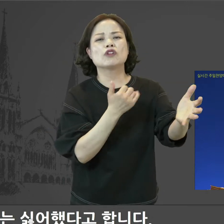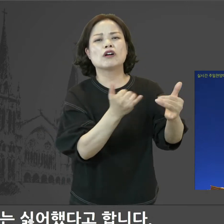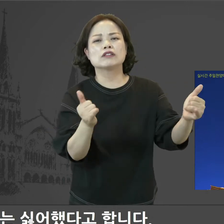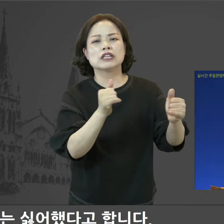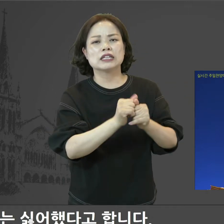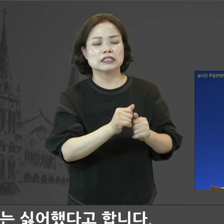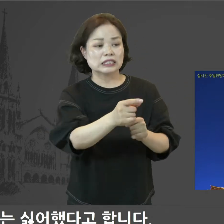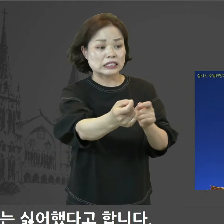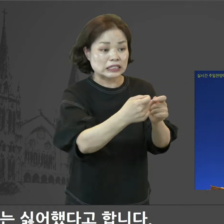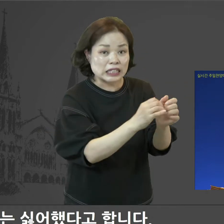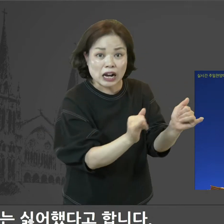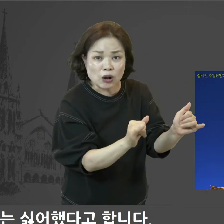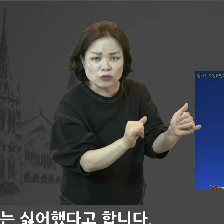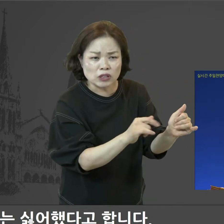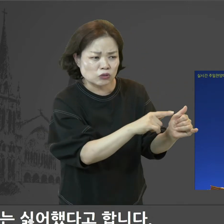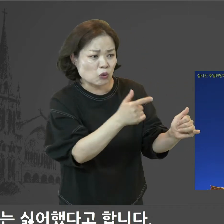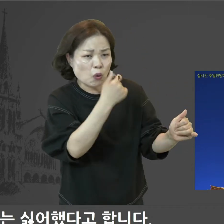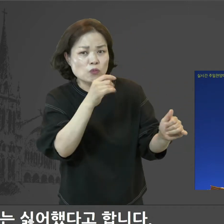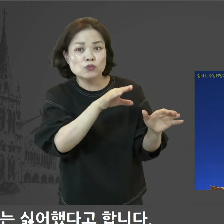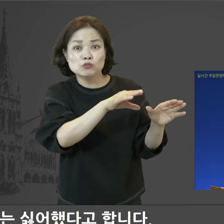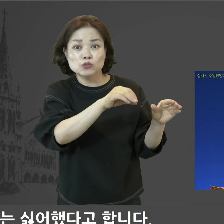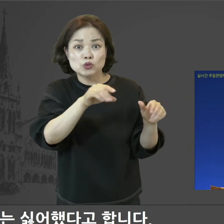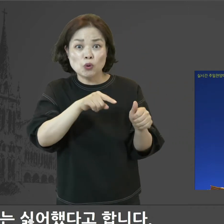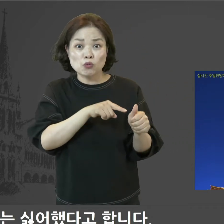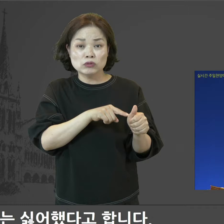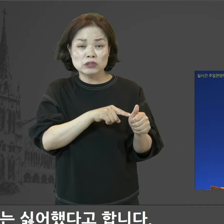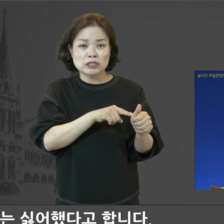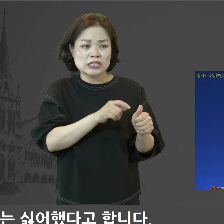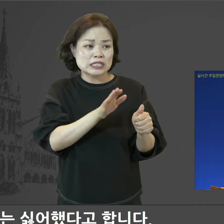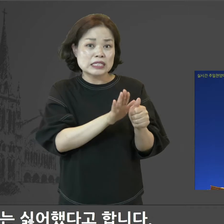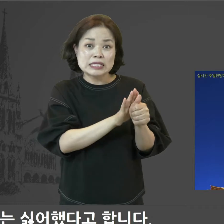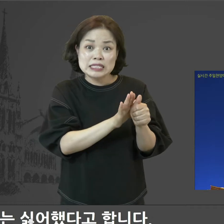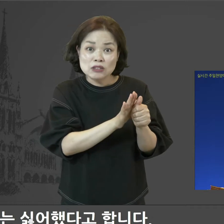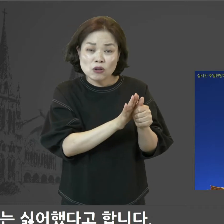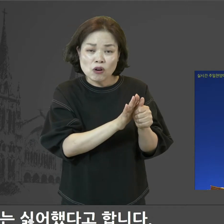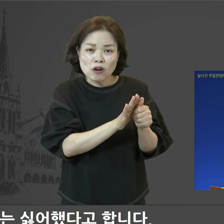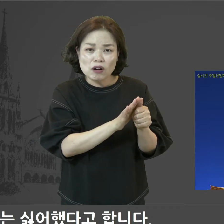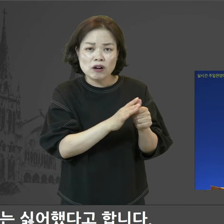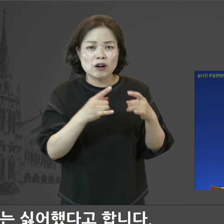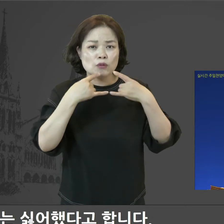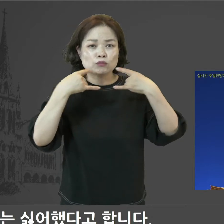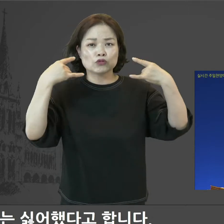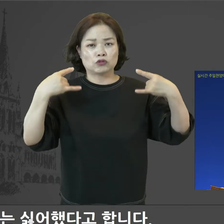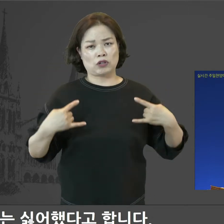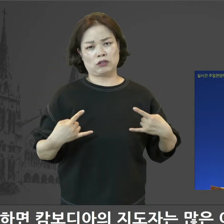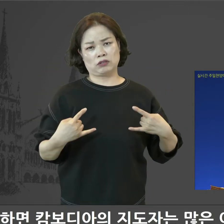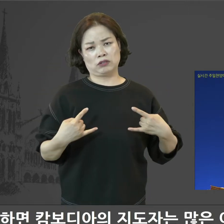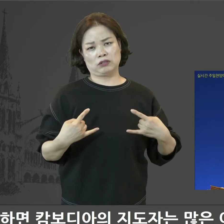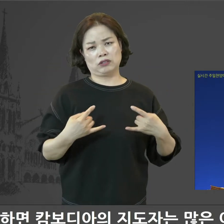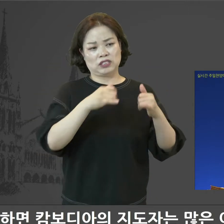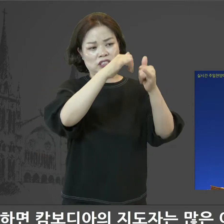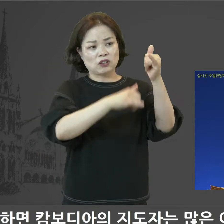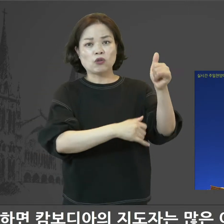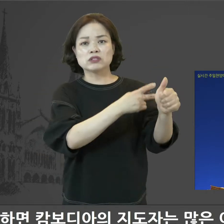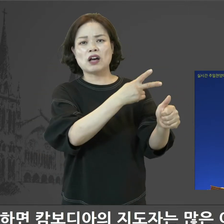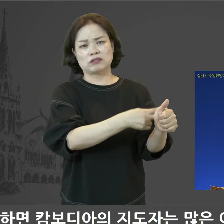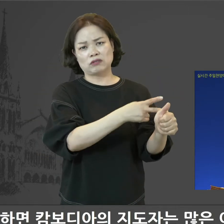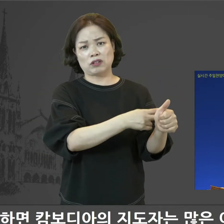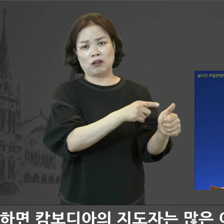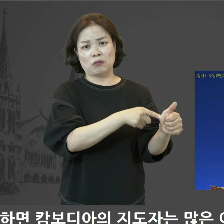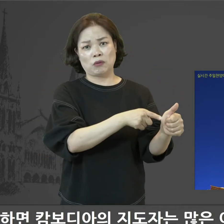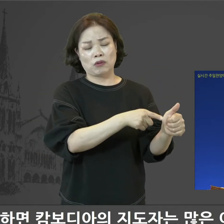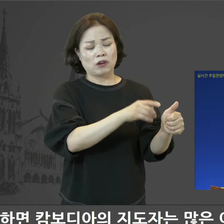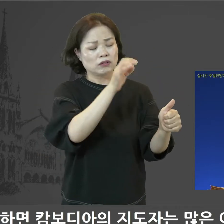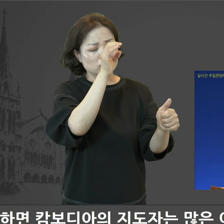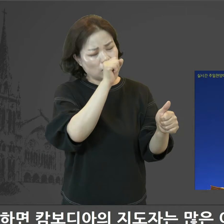하지만 지인들에게는 너무나 부드럽고 친절한 프랑스 역사 선생님이었다라고 합니다. 자, 이런 점에서 한없이